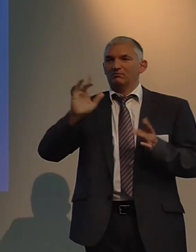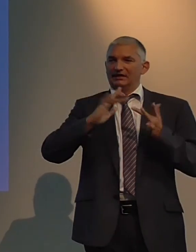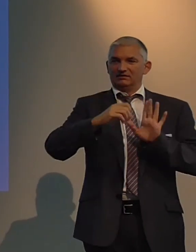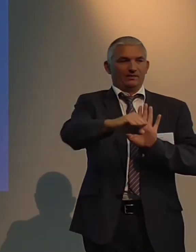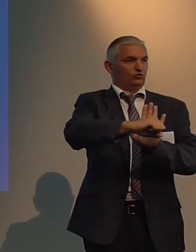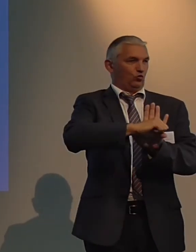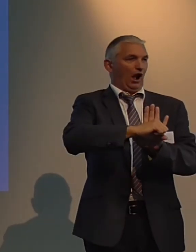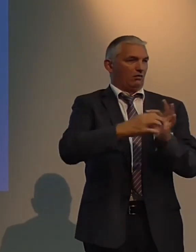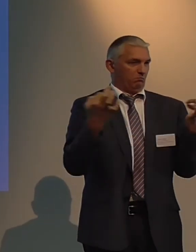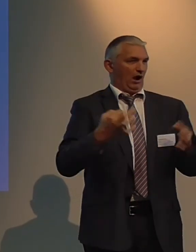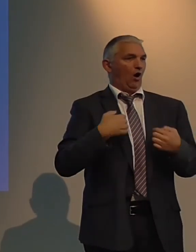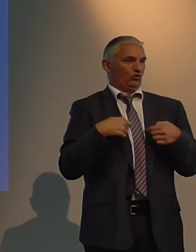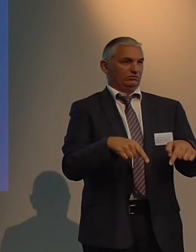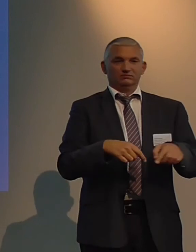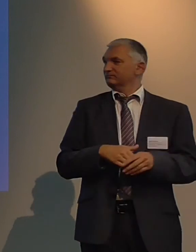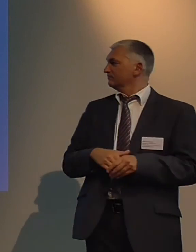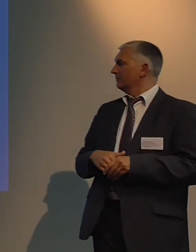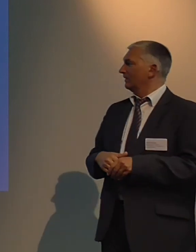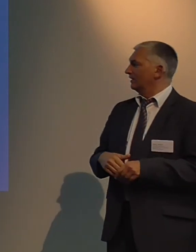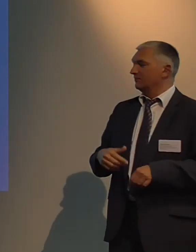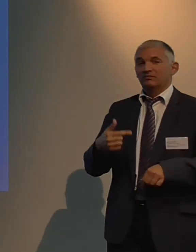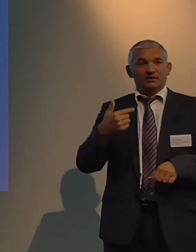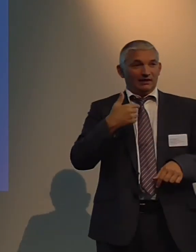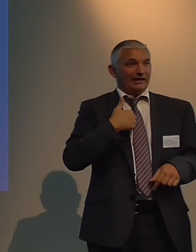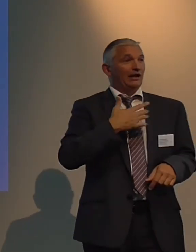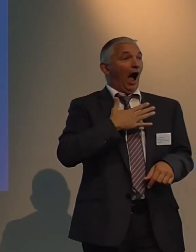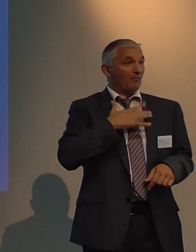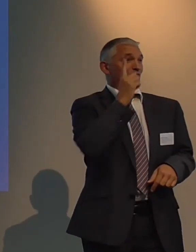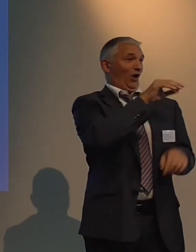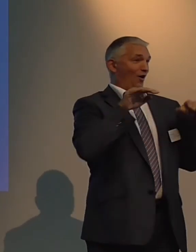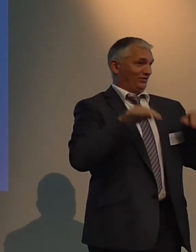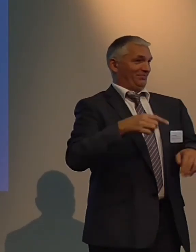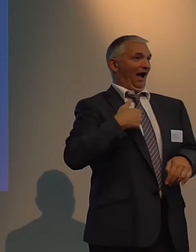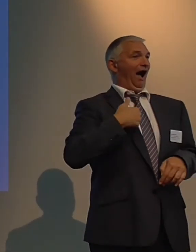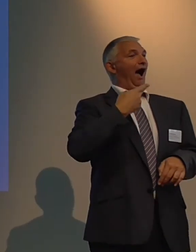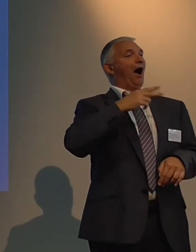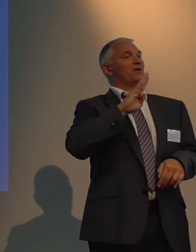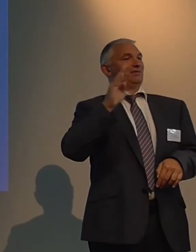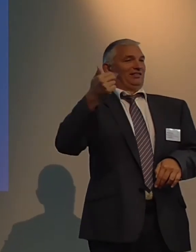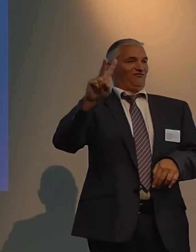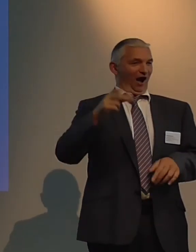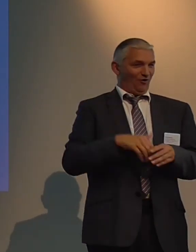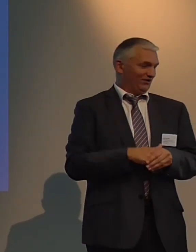Smart-TV, der eben auch einen entsprechenden Internetanschluss hat. Ich habe das zu Hause,